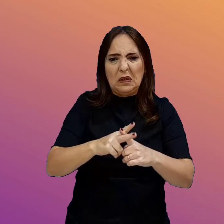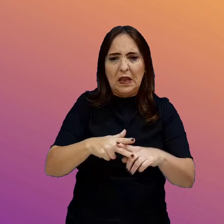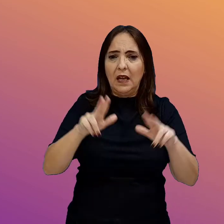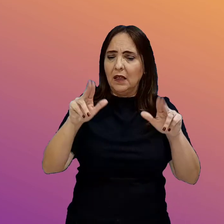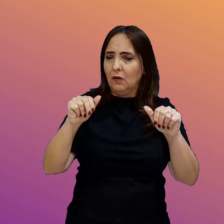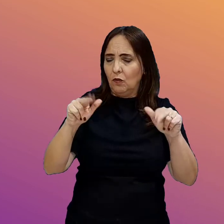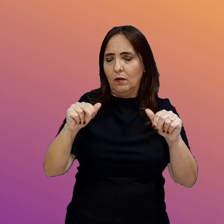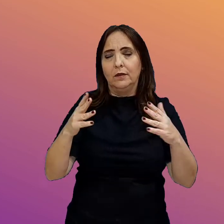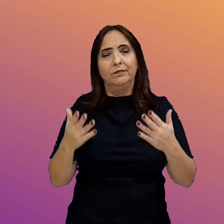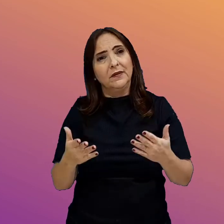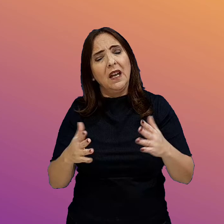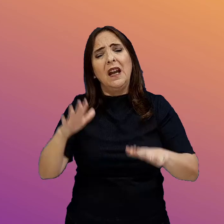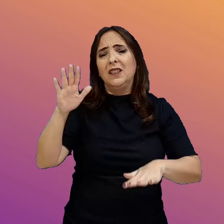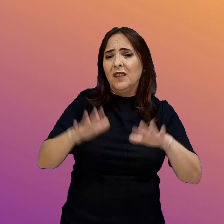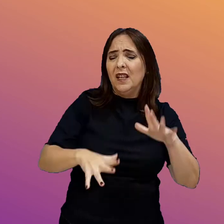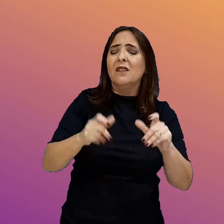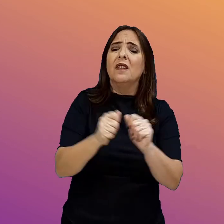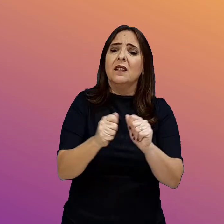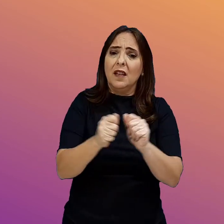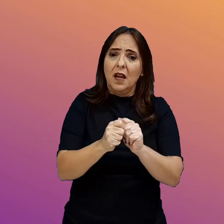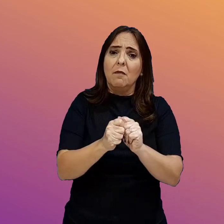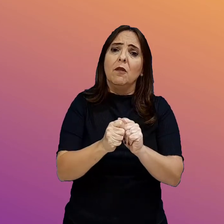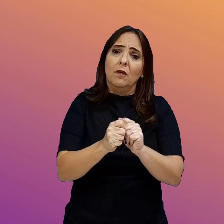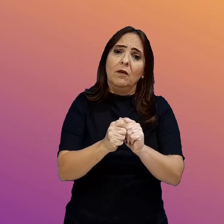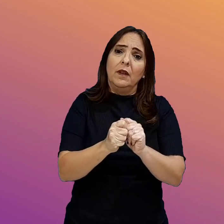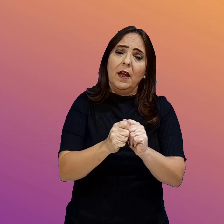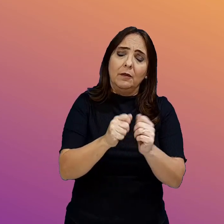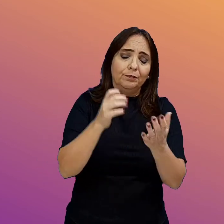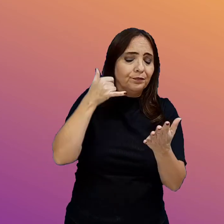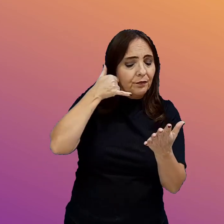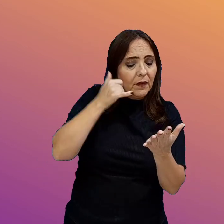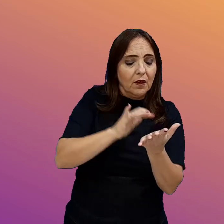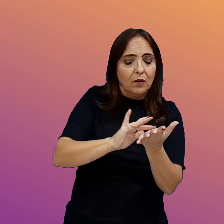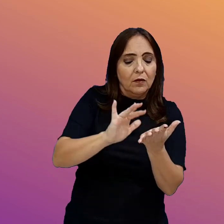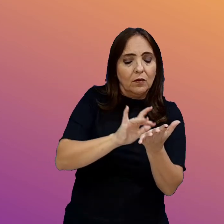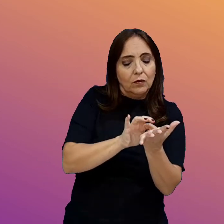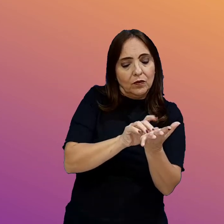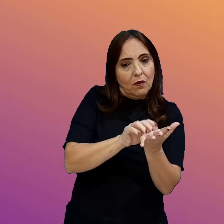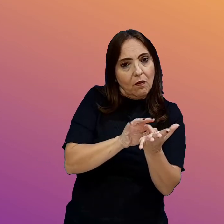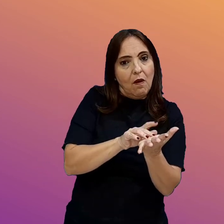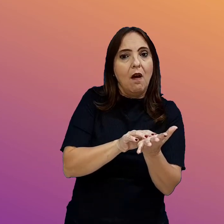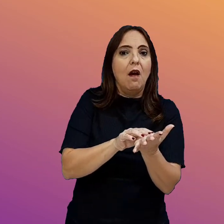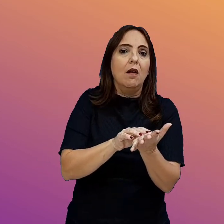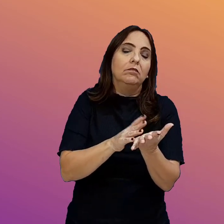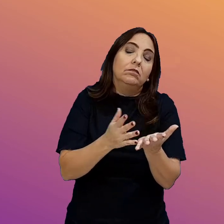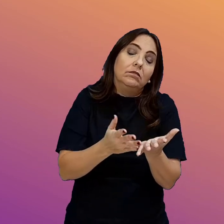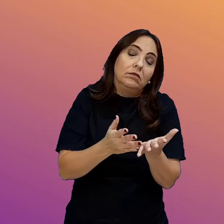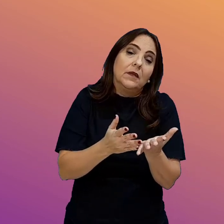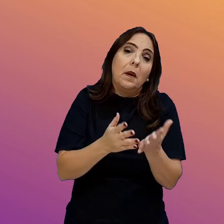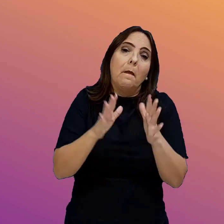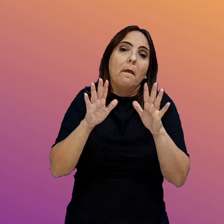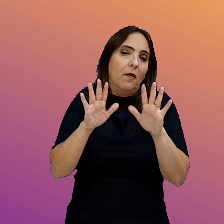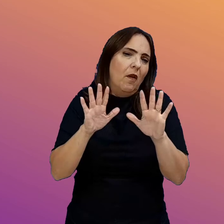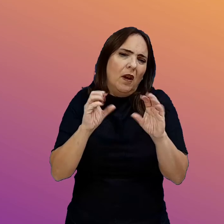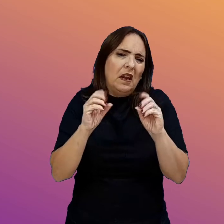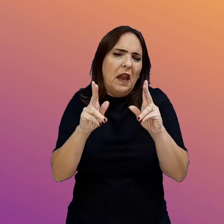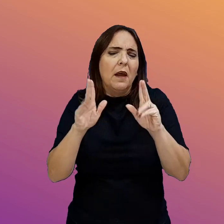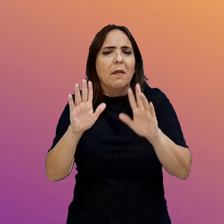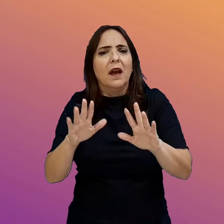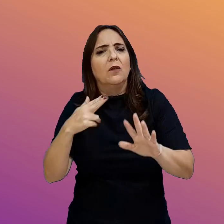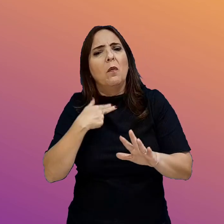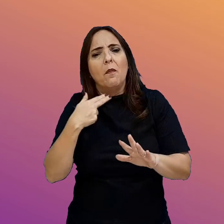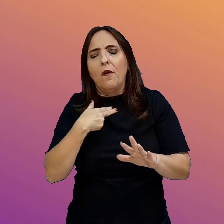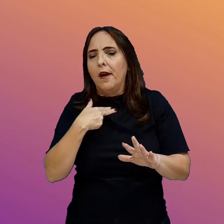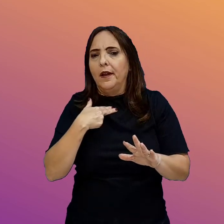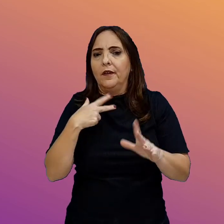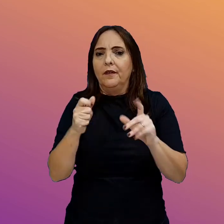o celular, pode até fazer isso com uma televisão, mas não dá para fazer isso com pessoas. E o grande problema que a gente está vivendo é